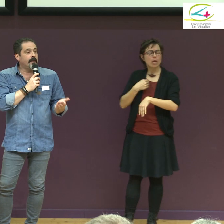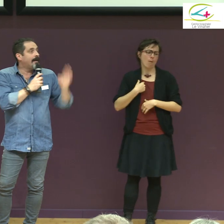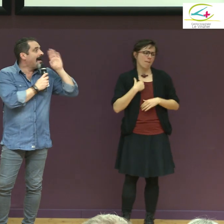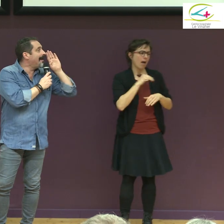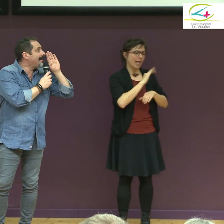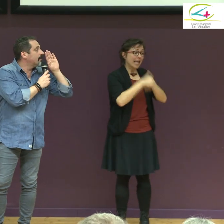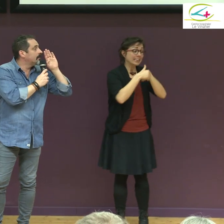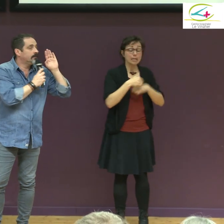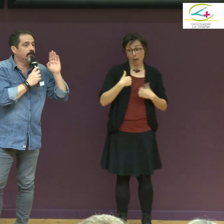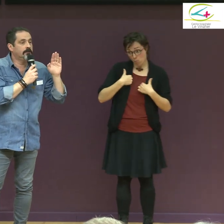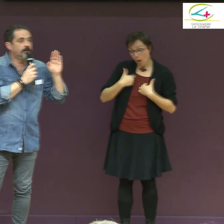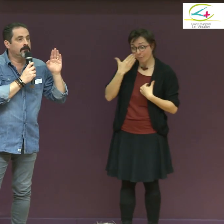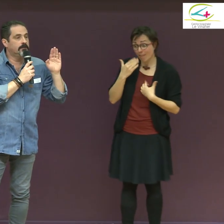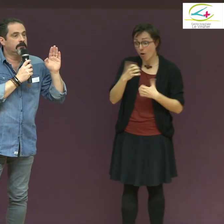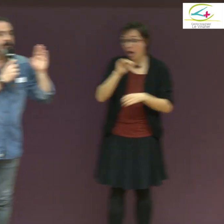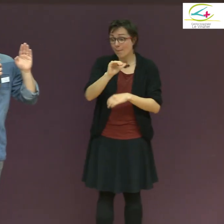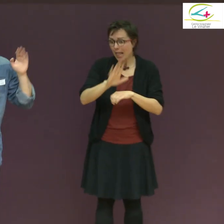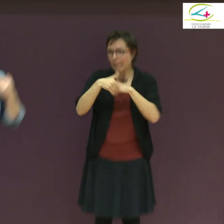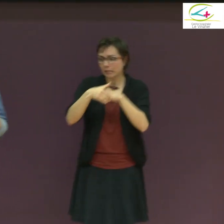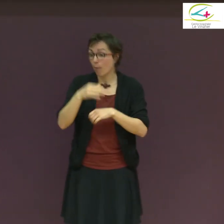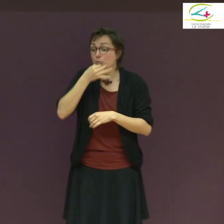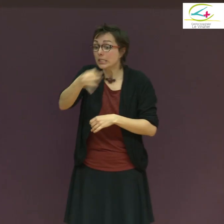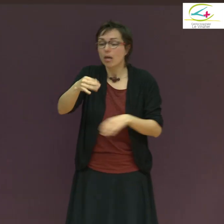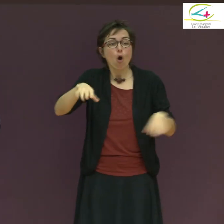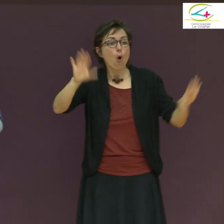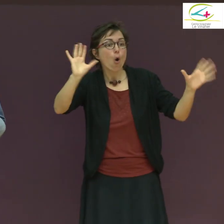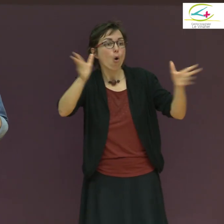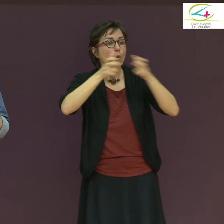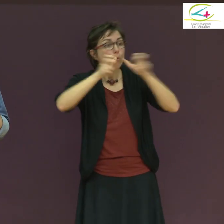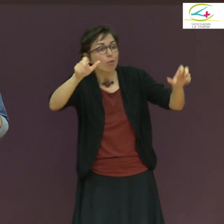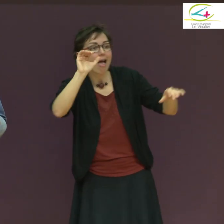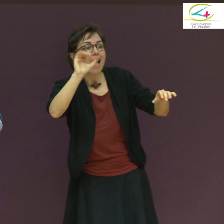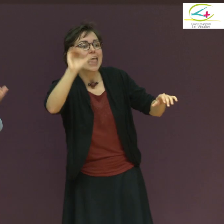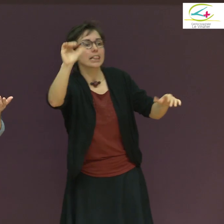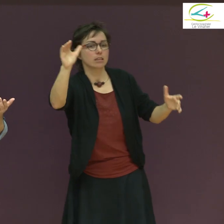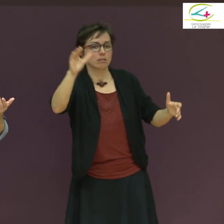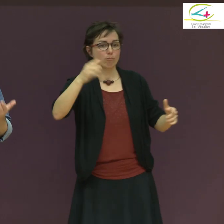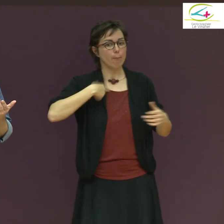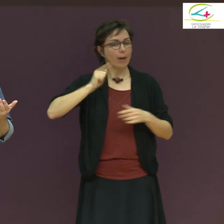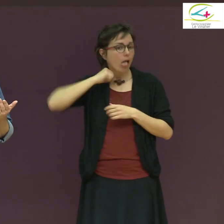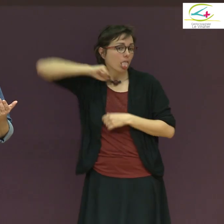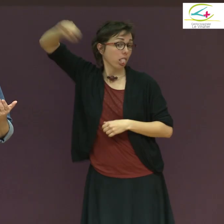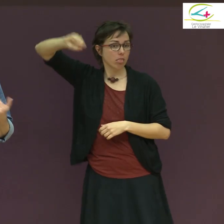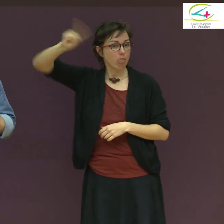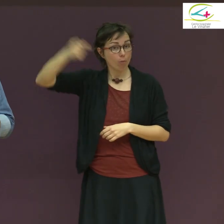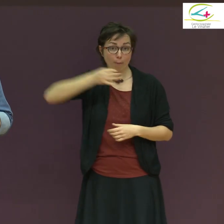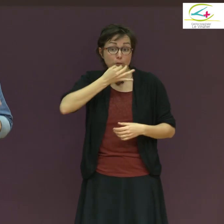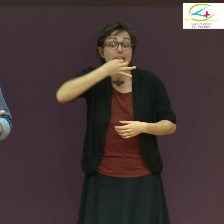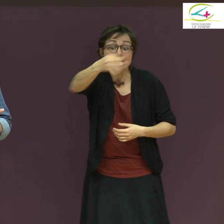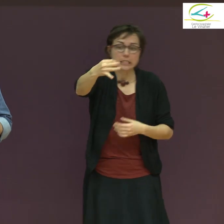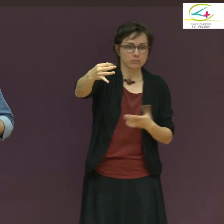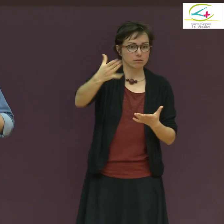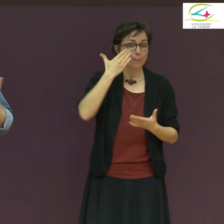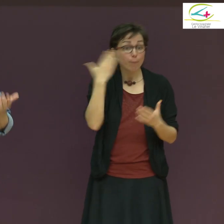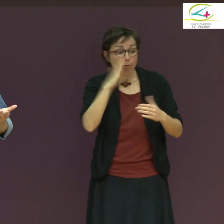l'aide, je fais à l'aide. Je ne réponds pas. Vous voyez, c'est la différence. Quand je veux